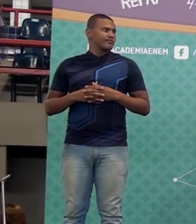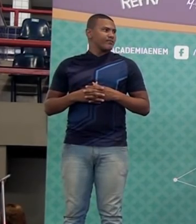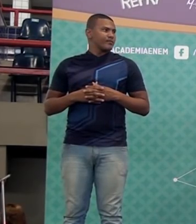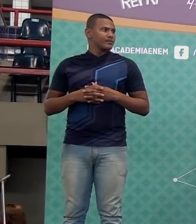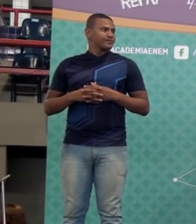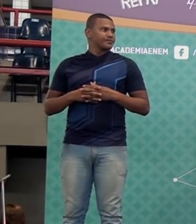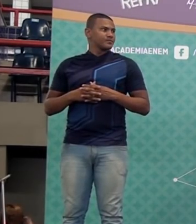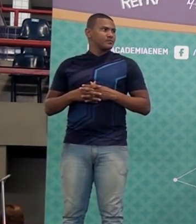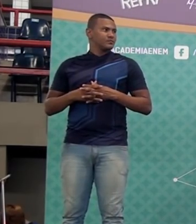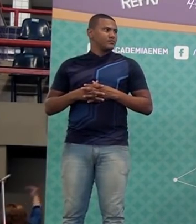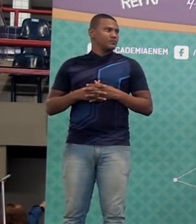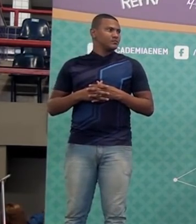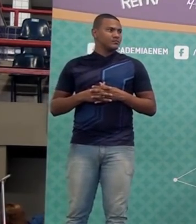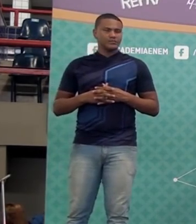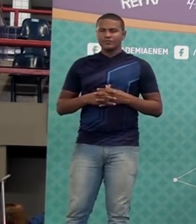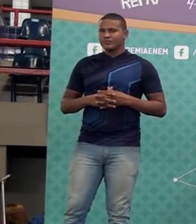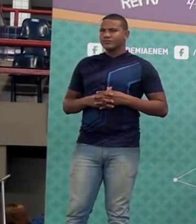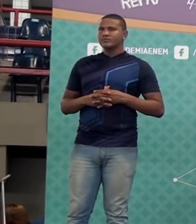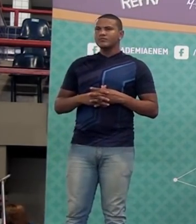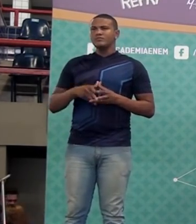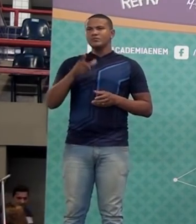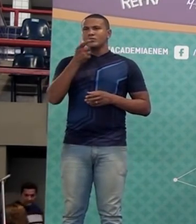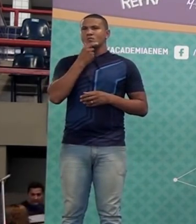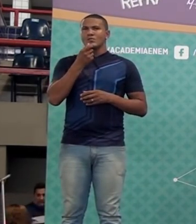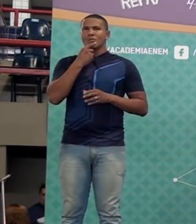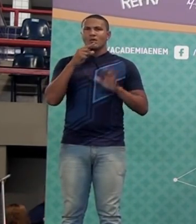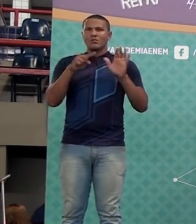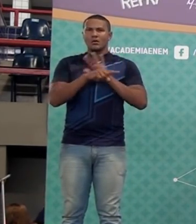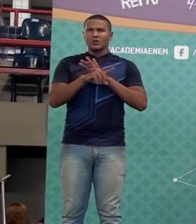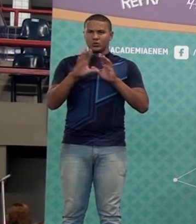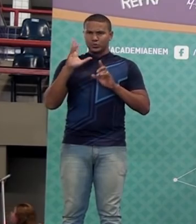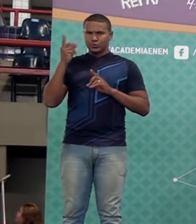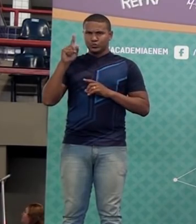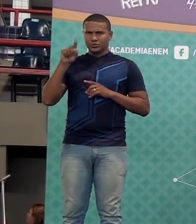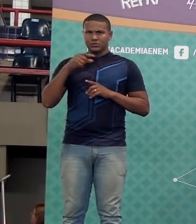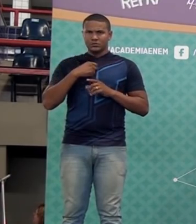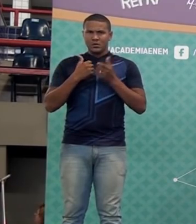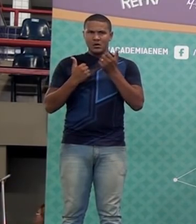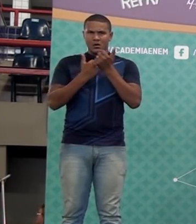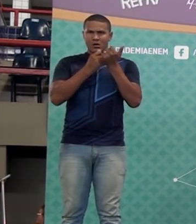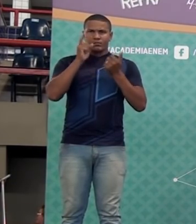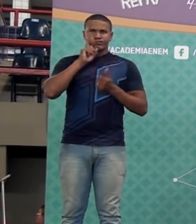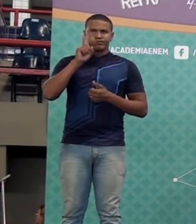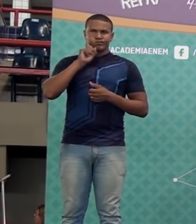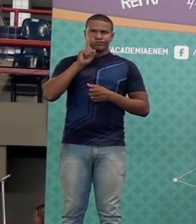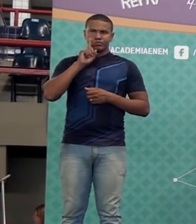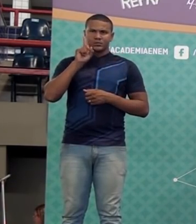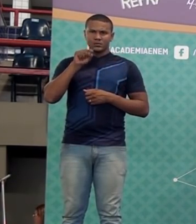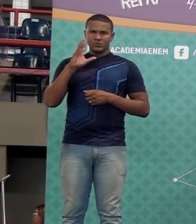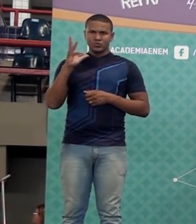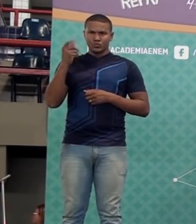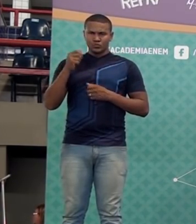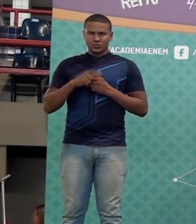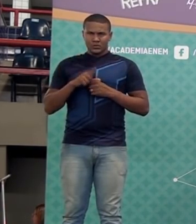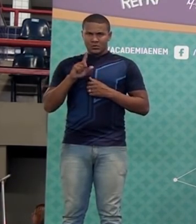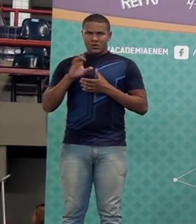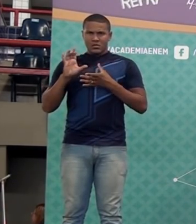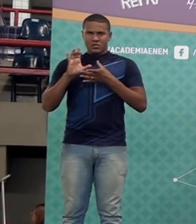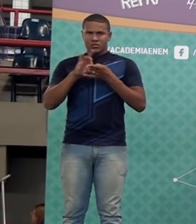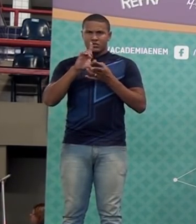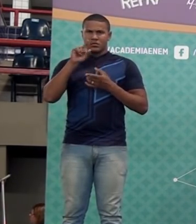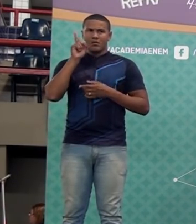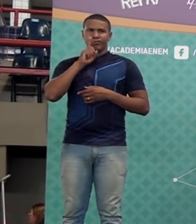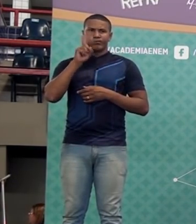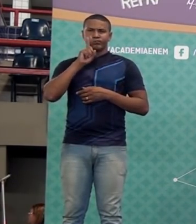O golpe no Chile, com certeza. O golpe no Chile, esses golpes no contexto da Guerra